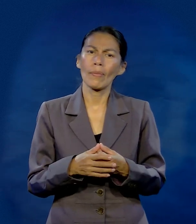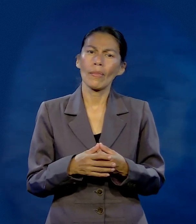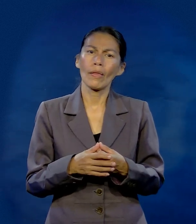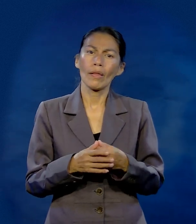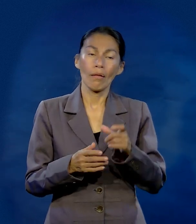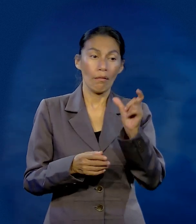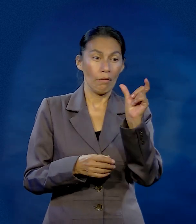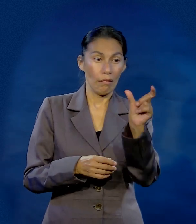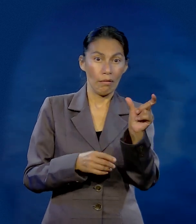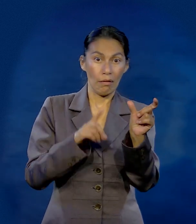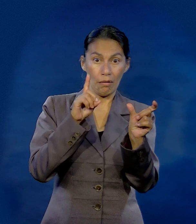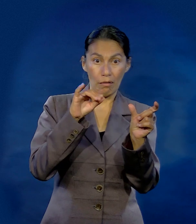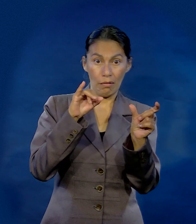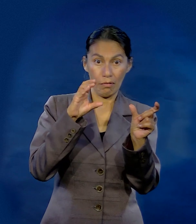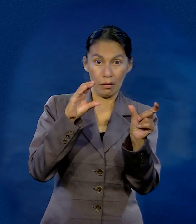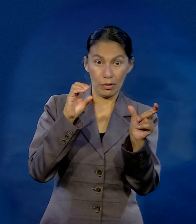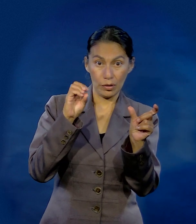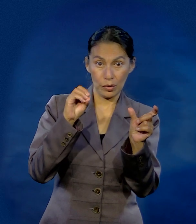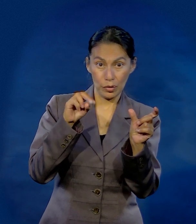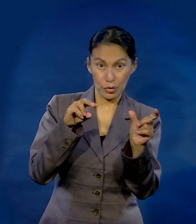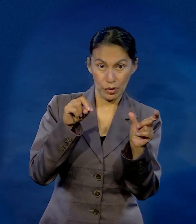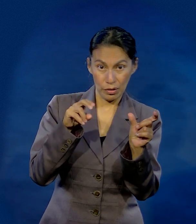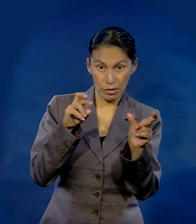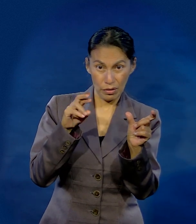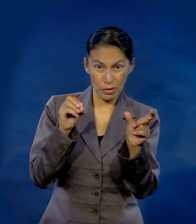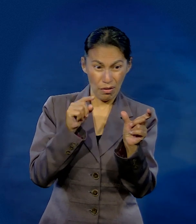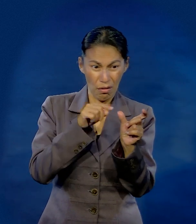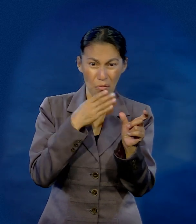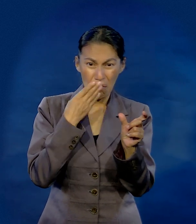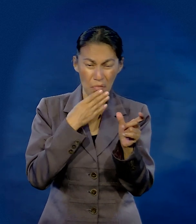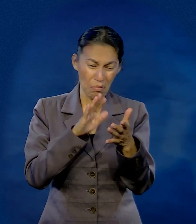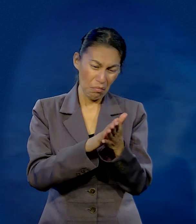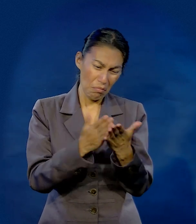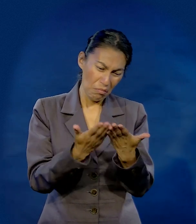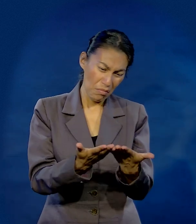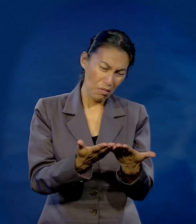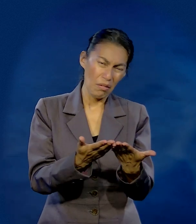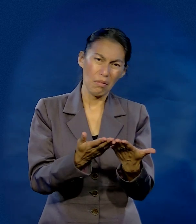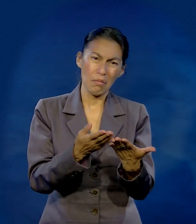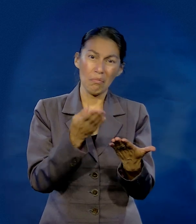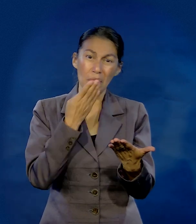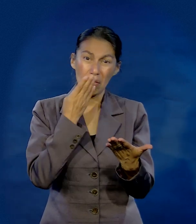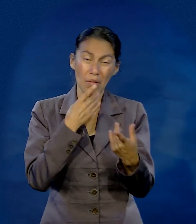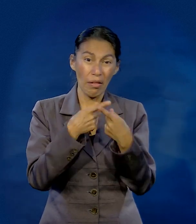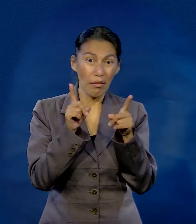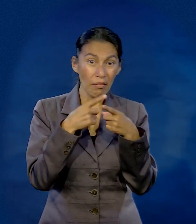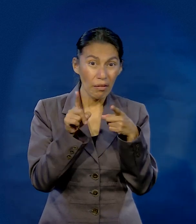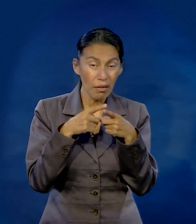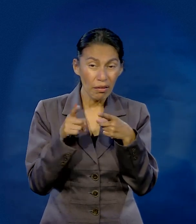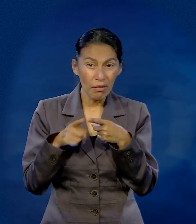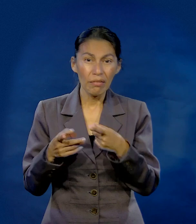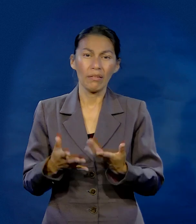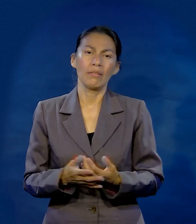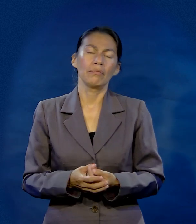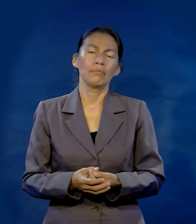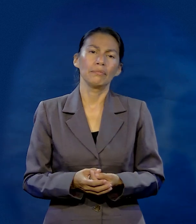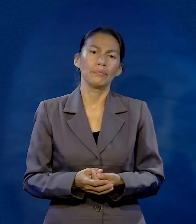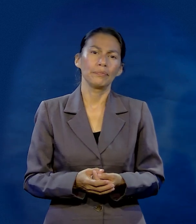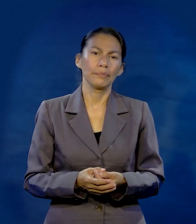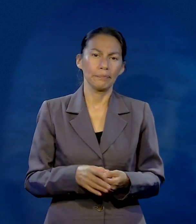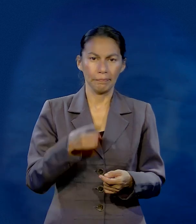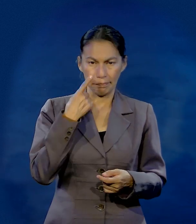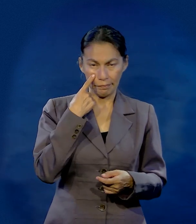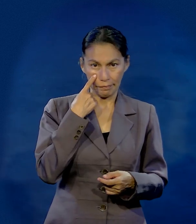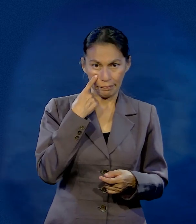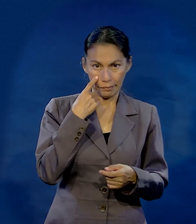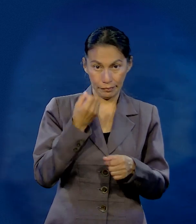ser aferrado o terco o estar amarrado a ideas que no son correctas de hecho en el diccionario eso es lo